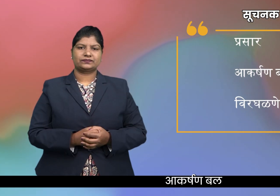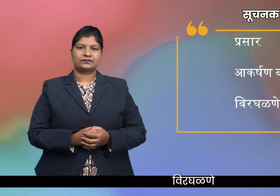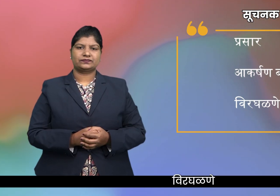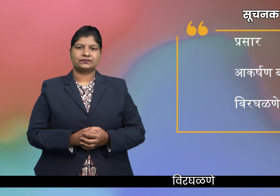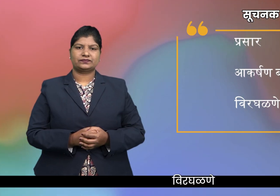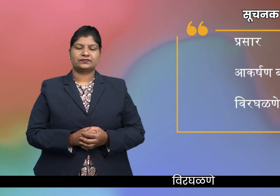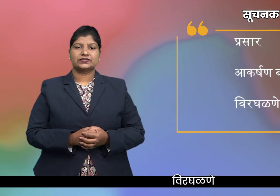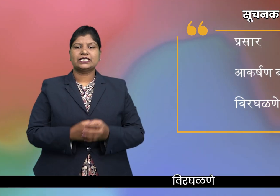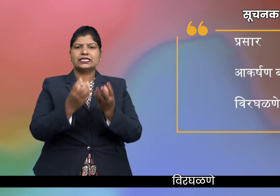आणि विरघळणे.